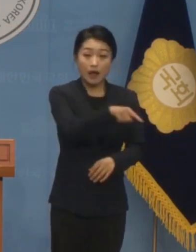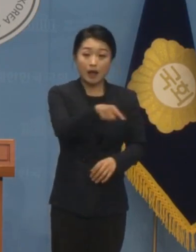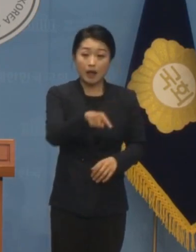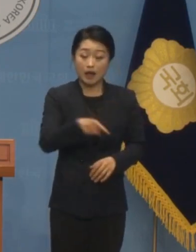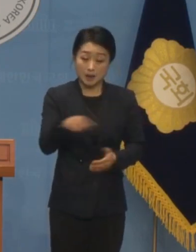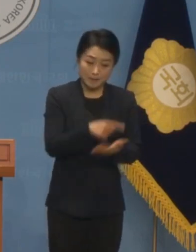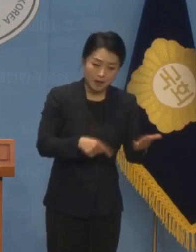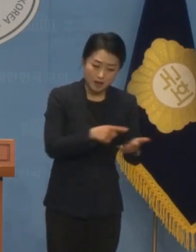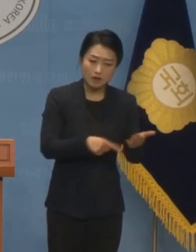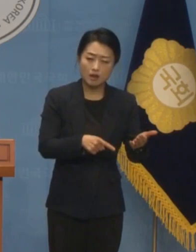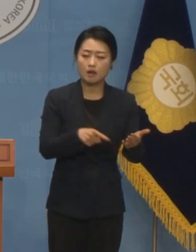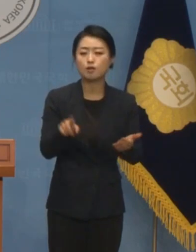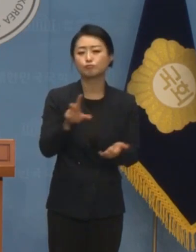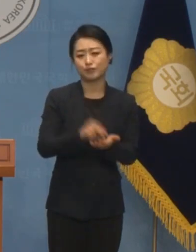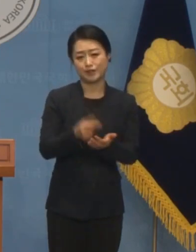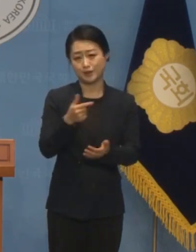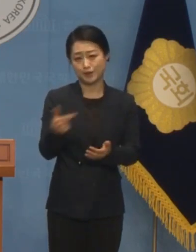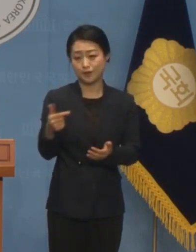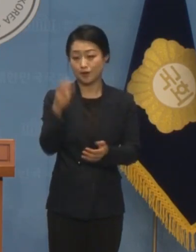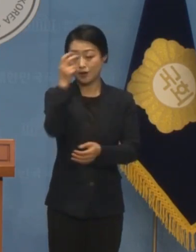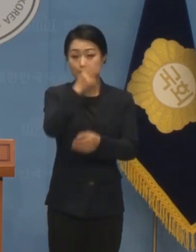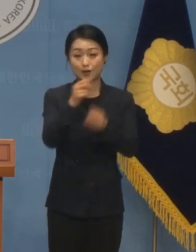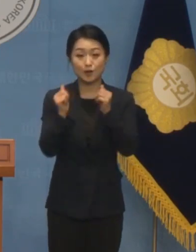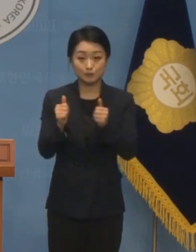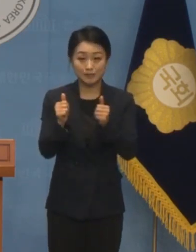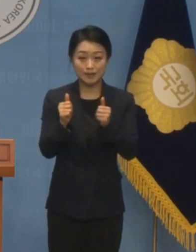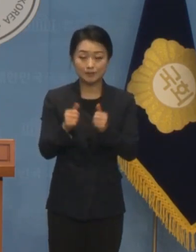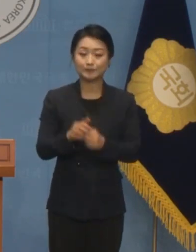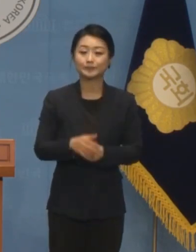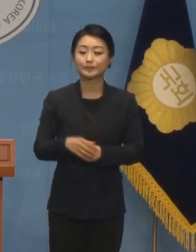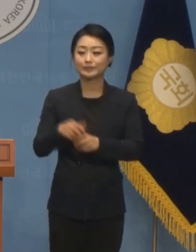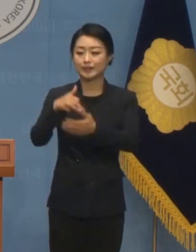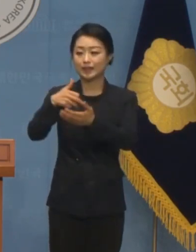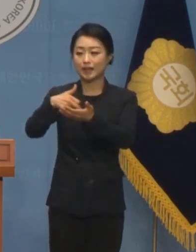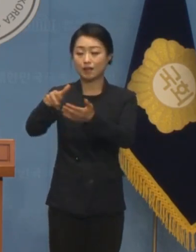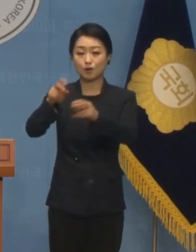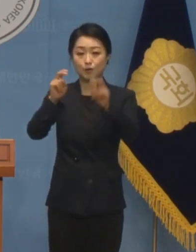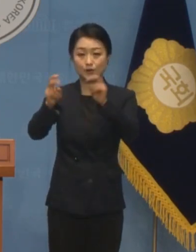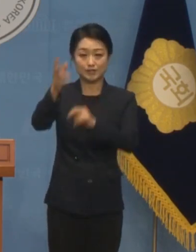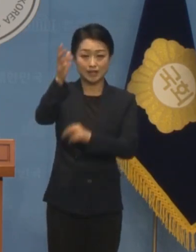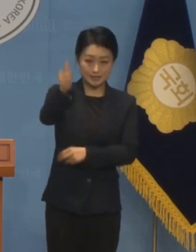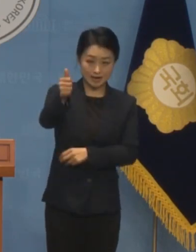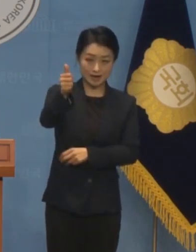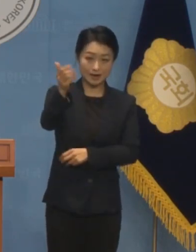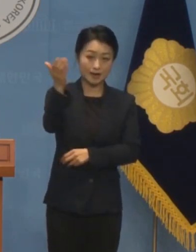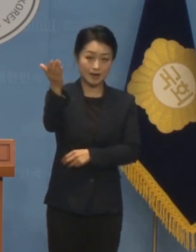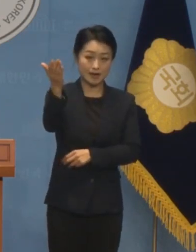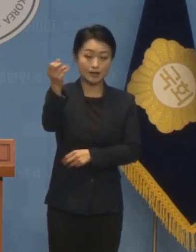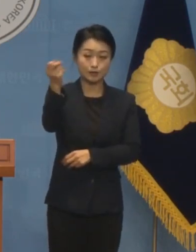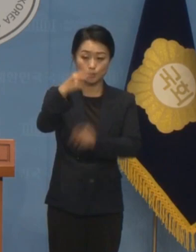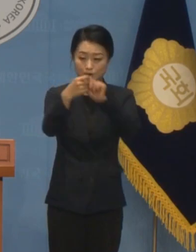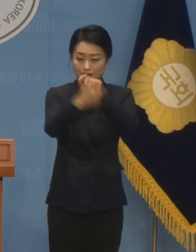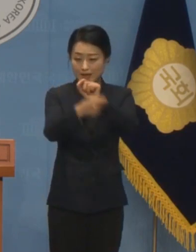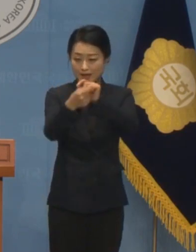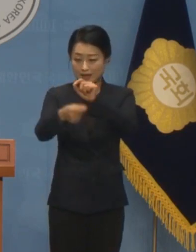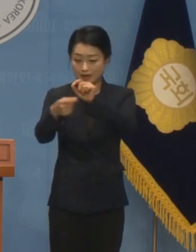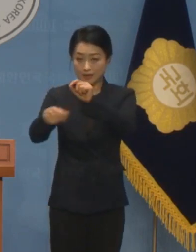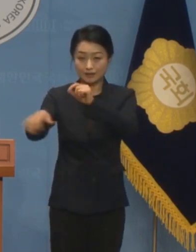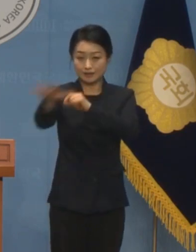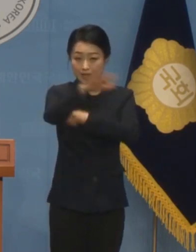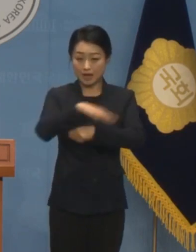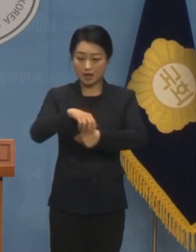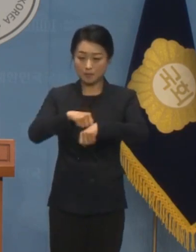합니다. 검찰은 이번 사건에 대하여 카카오 경영진은 물론이고 계열사들도